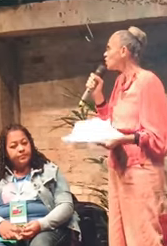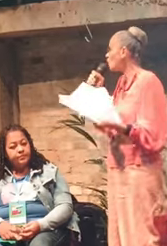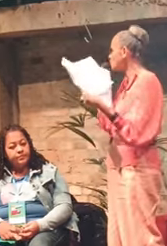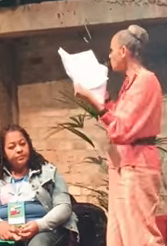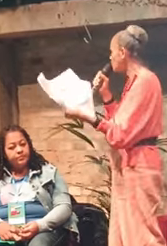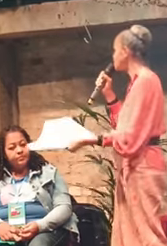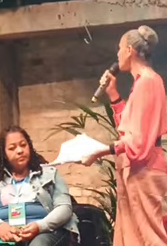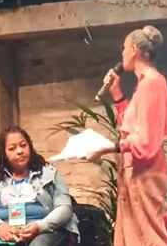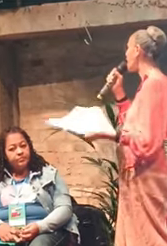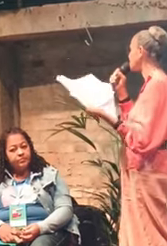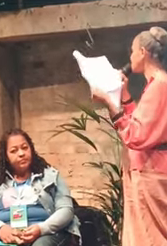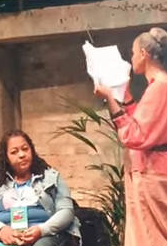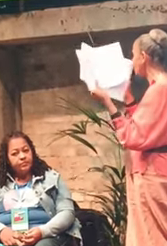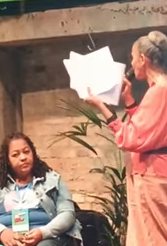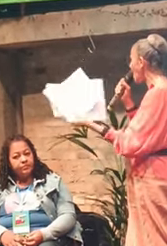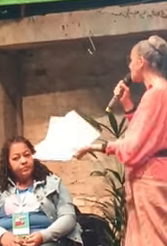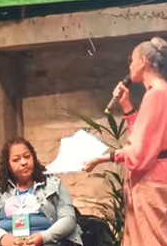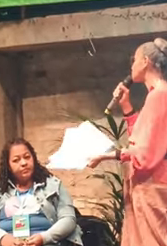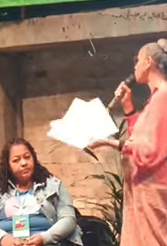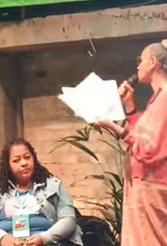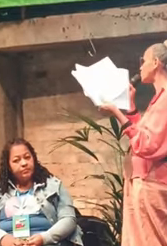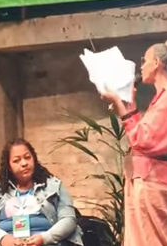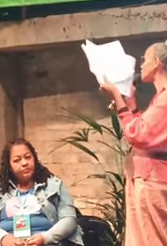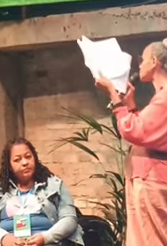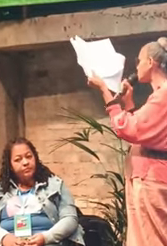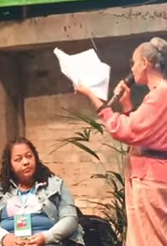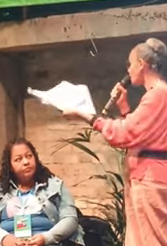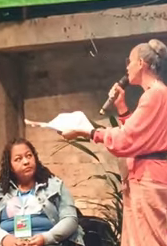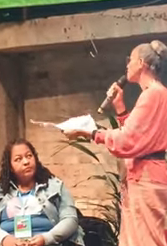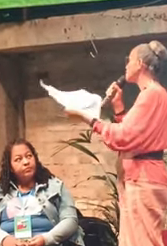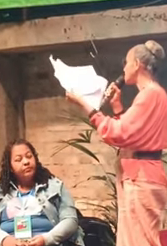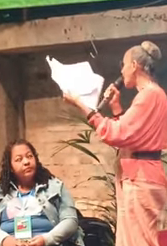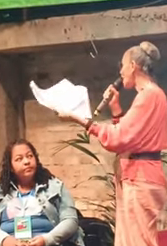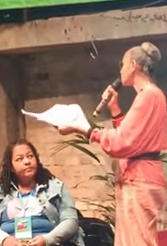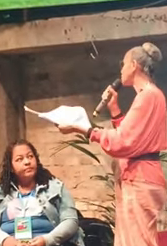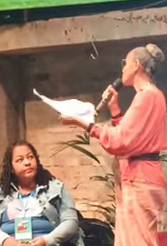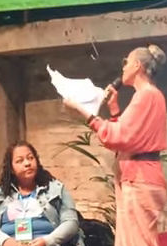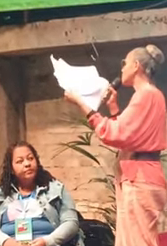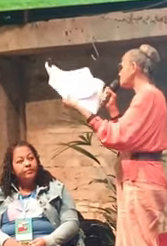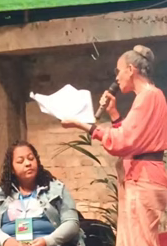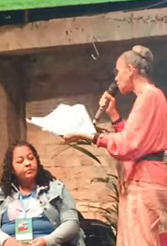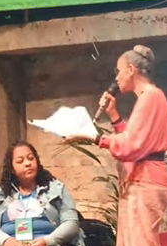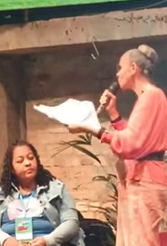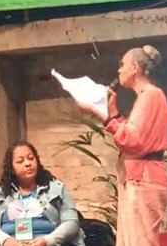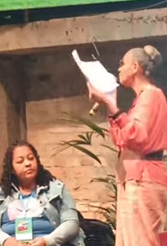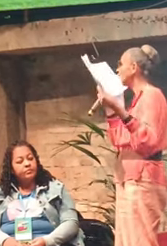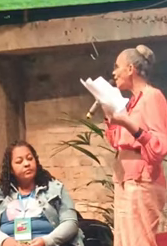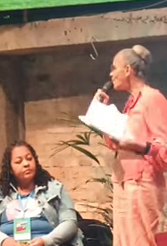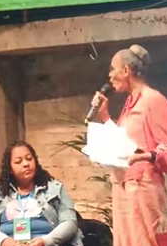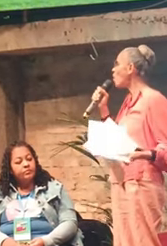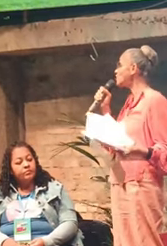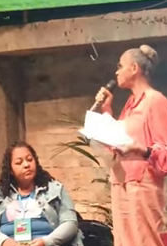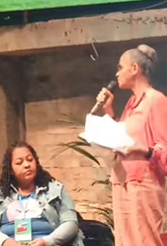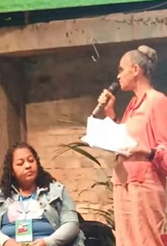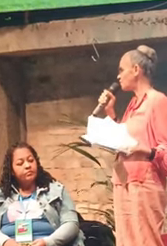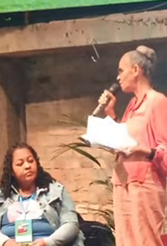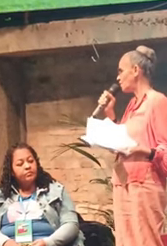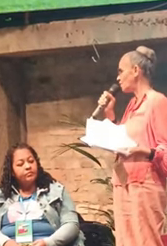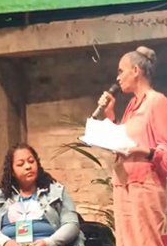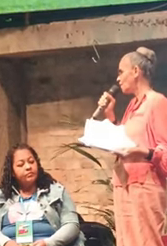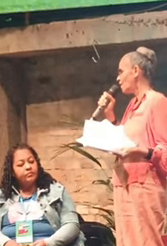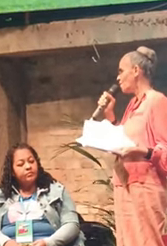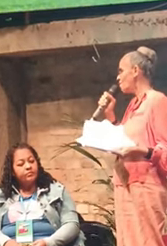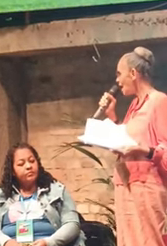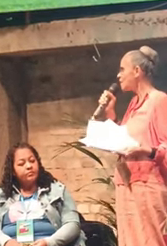dizendo que nós vamos ter parques lineares, que nós vamos ter cidades que sejam, né, boas de se